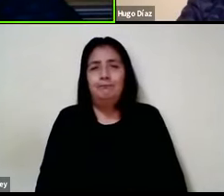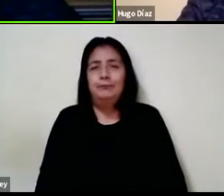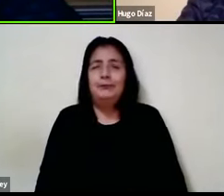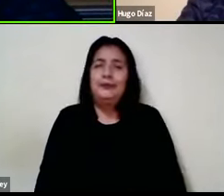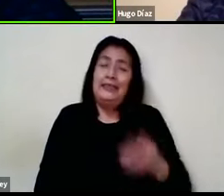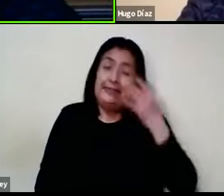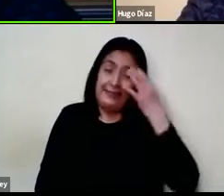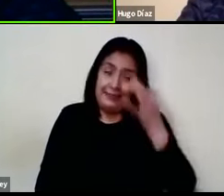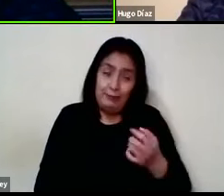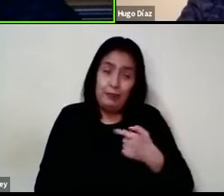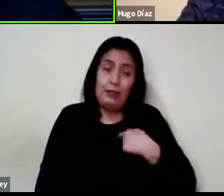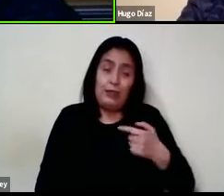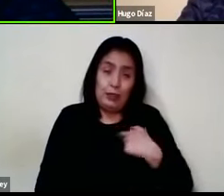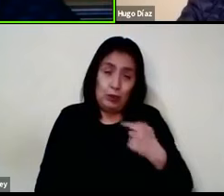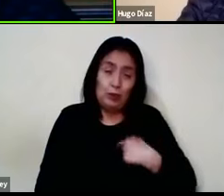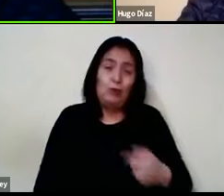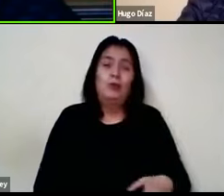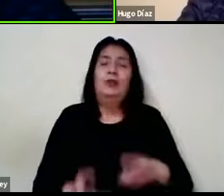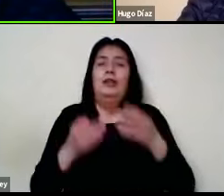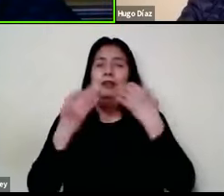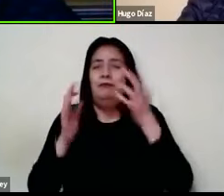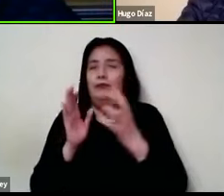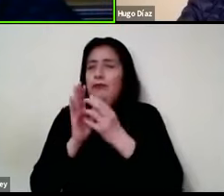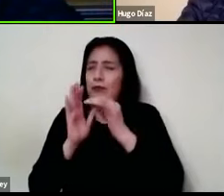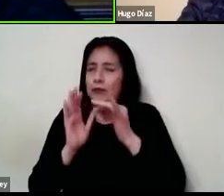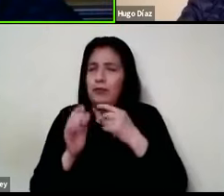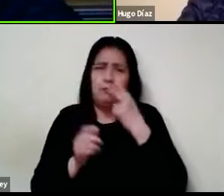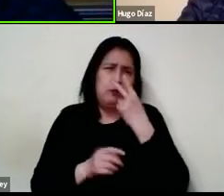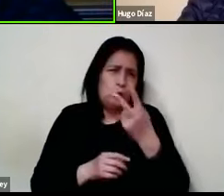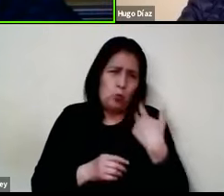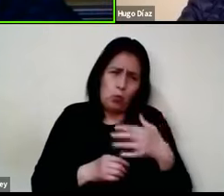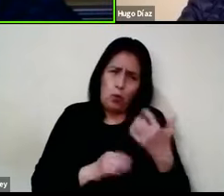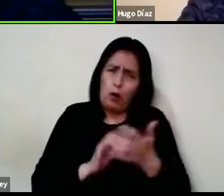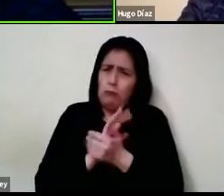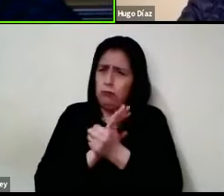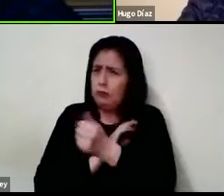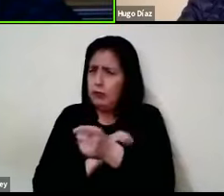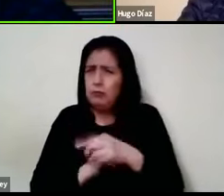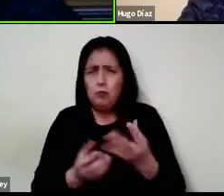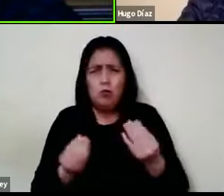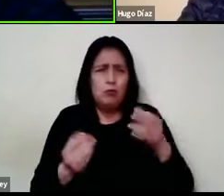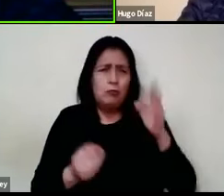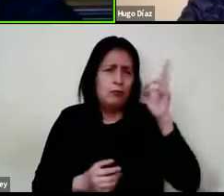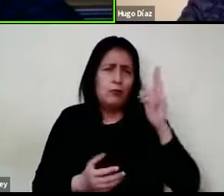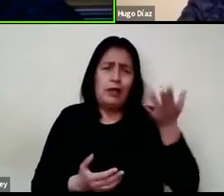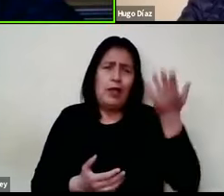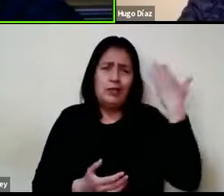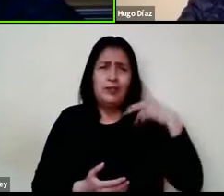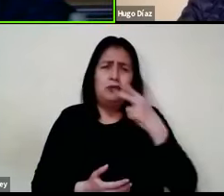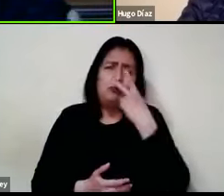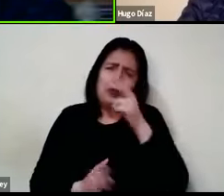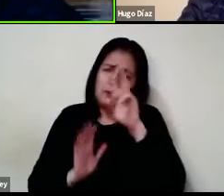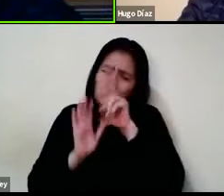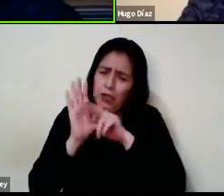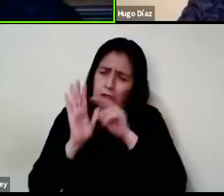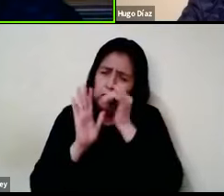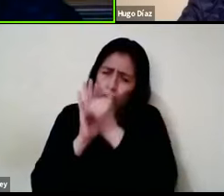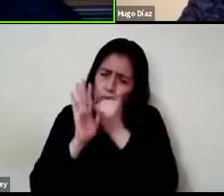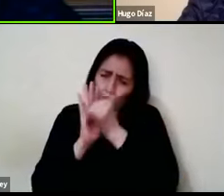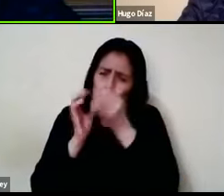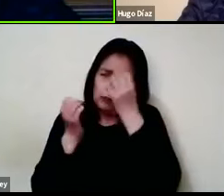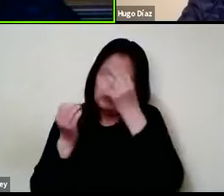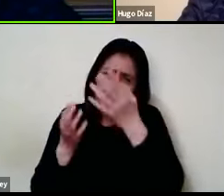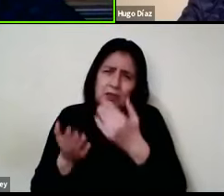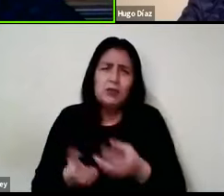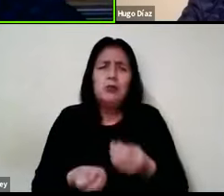créeme que yo en las redes he visto mucho talento, muchos profesores. Antes buscaba en YouTube, información